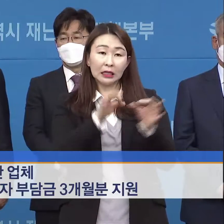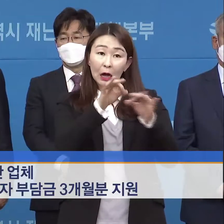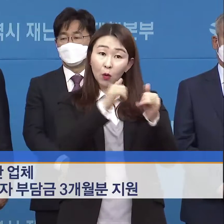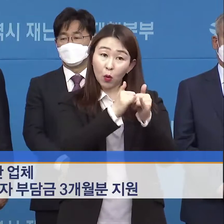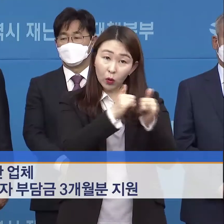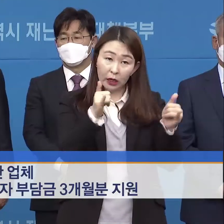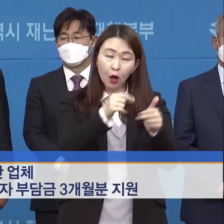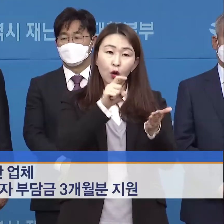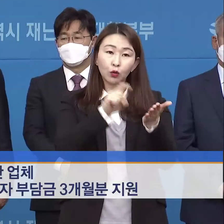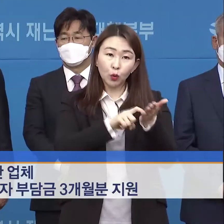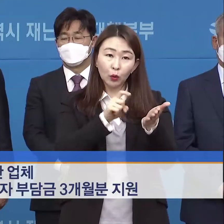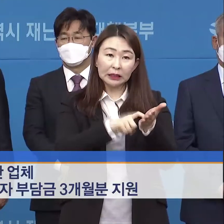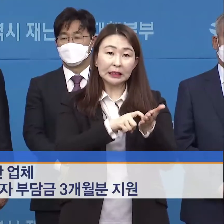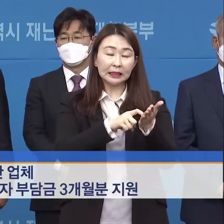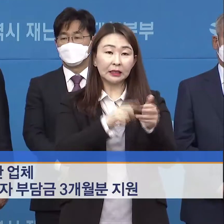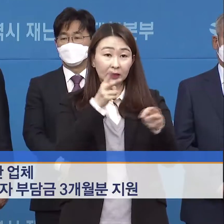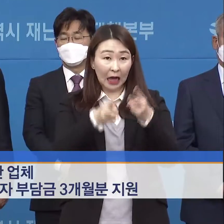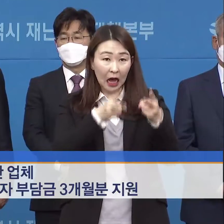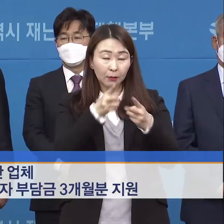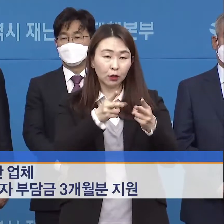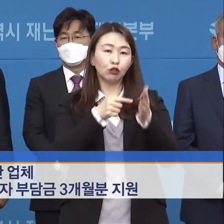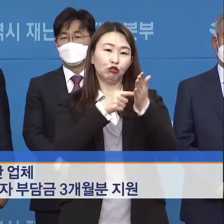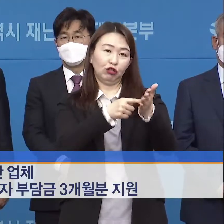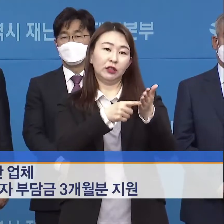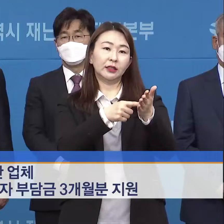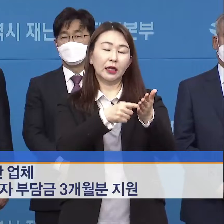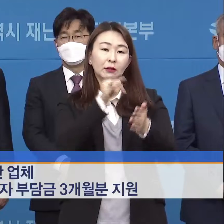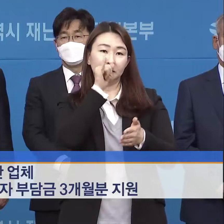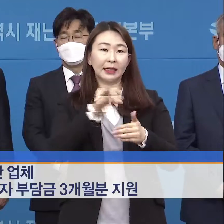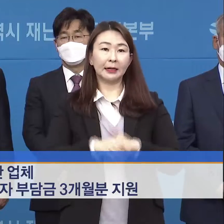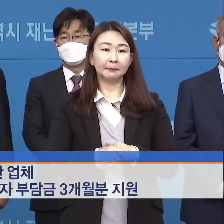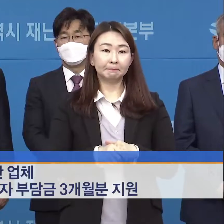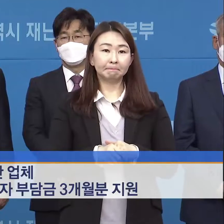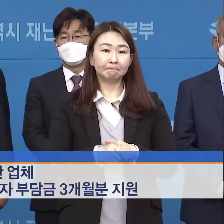소상공인 고용 촉진 지원 사업을 추진하겠습니다.